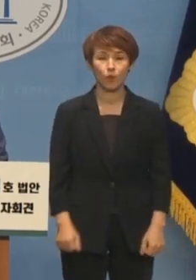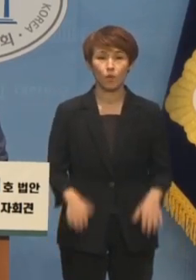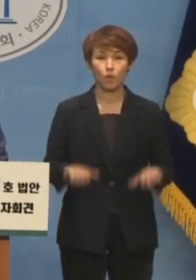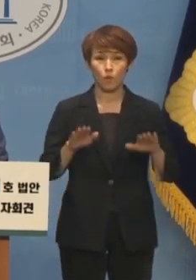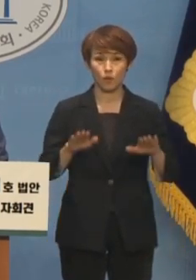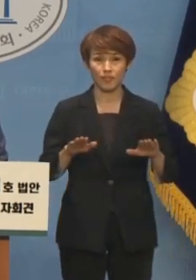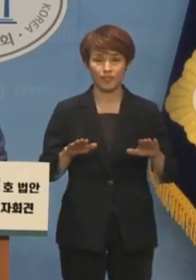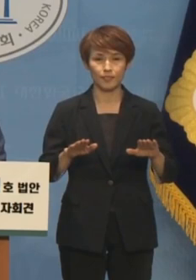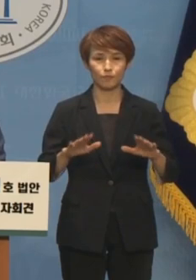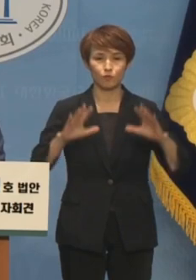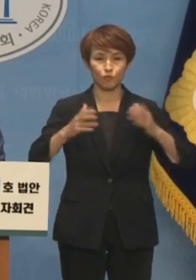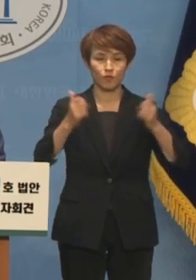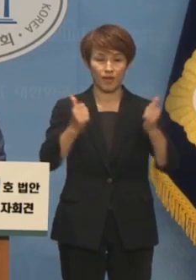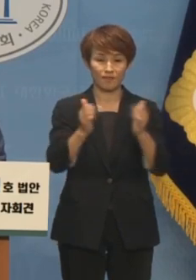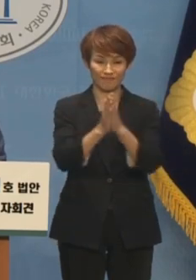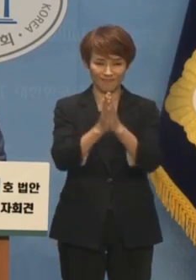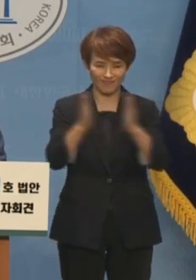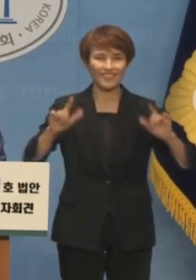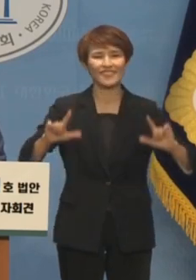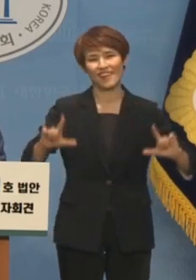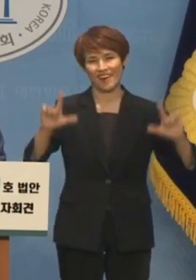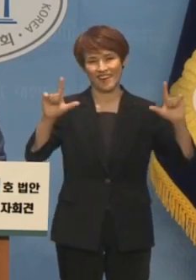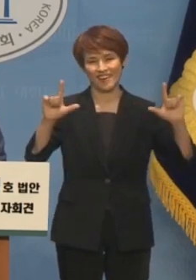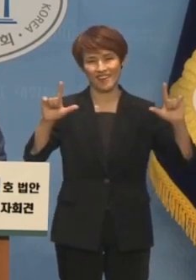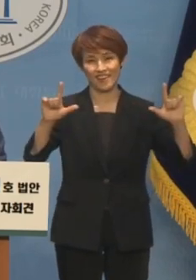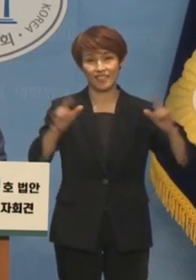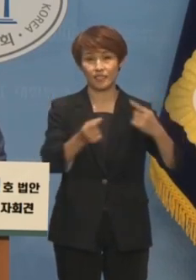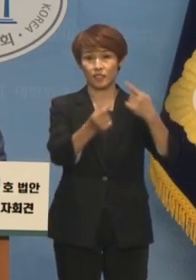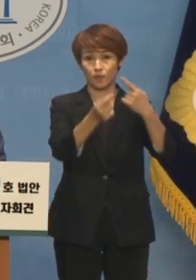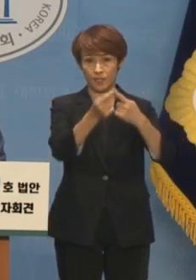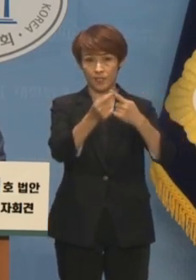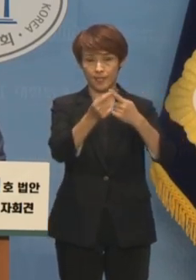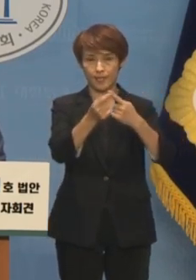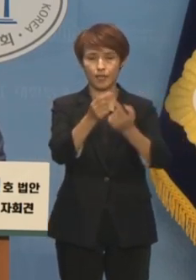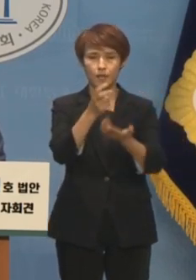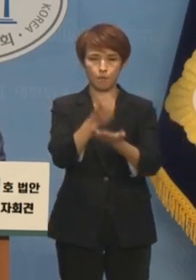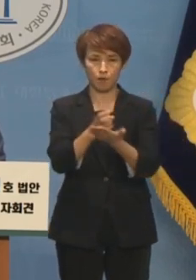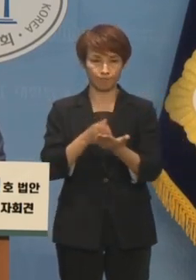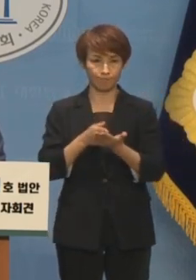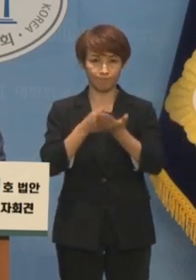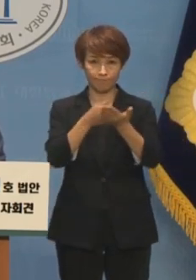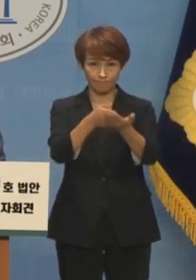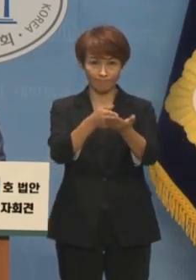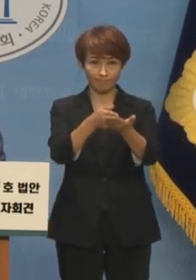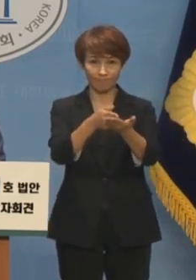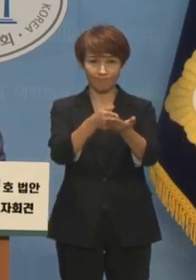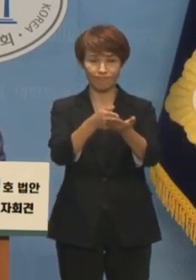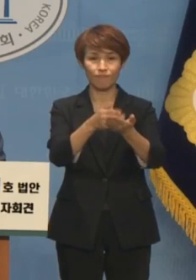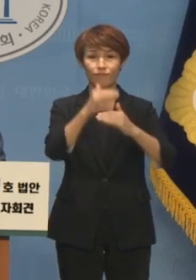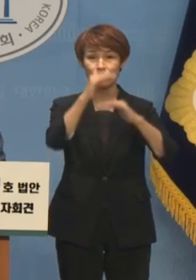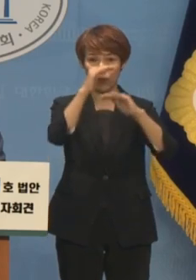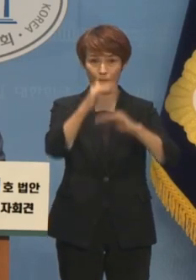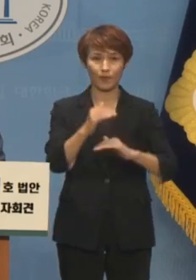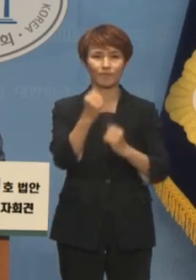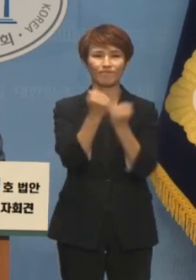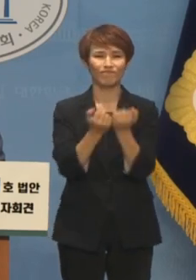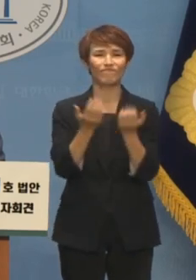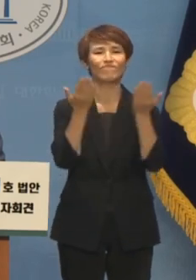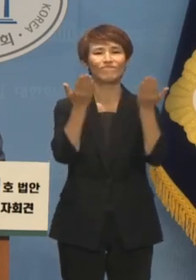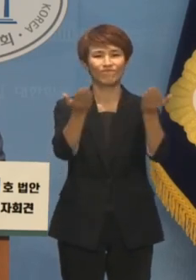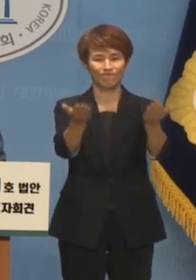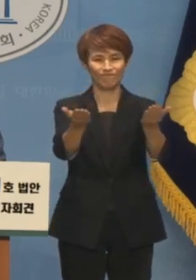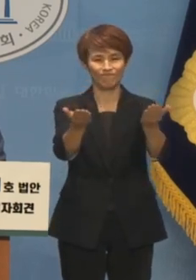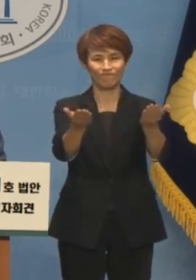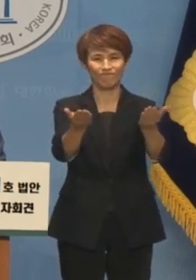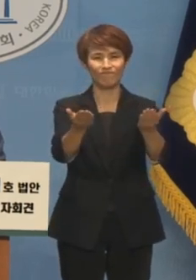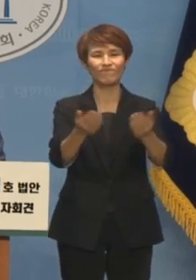오늘 국회 개원하는 날 첫 번째 제 법안 발의와 관련해서 기자님들께 그리고